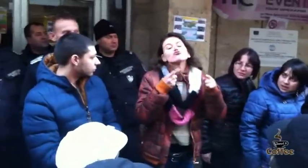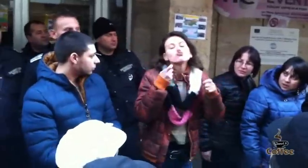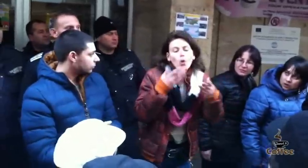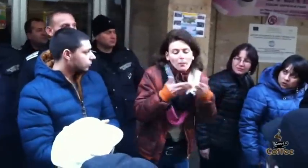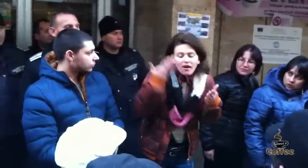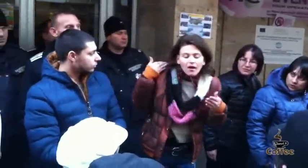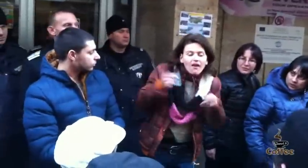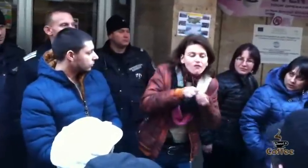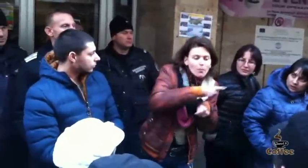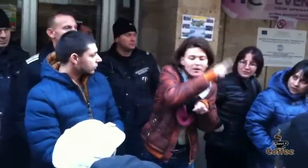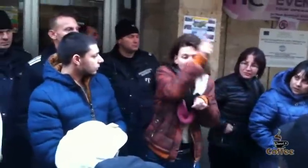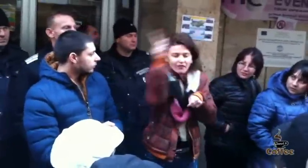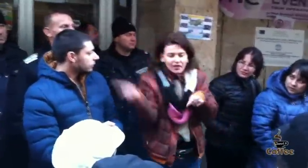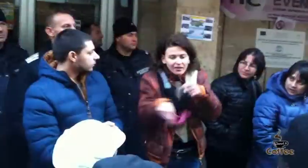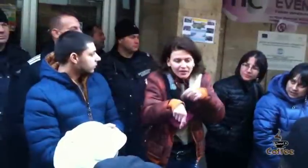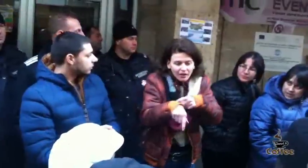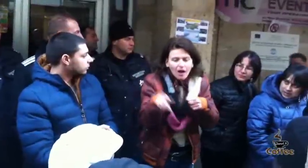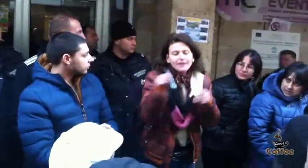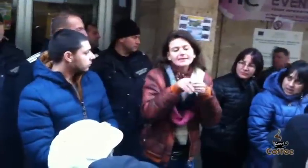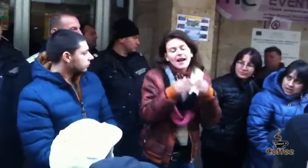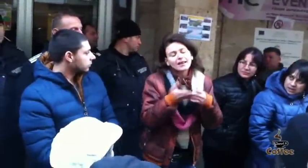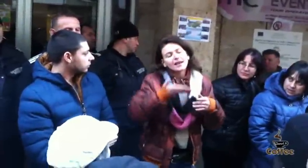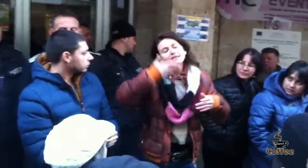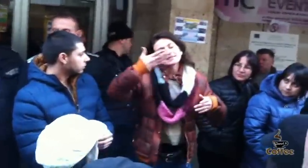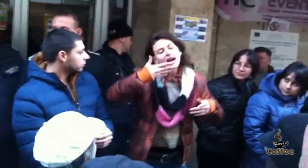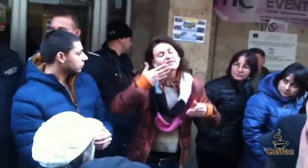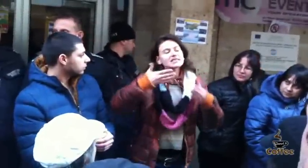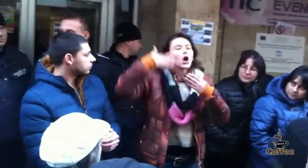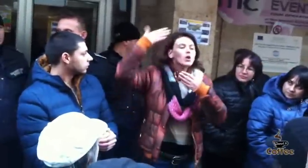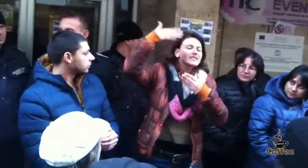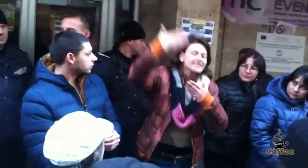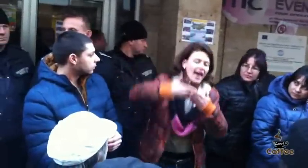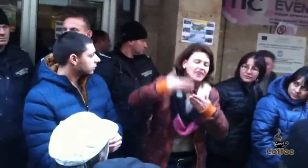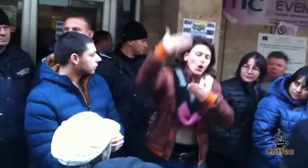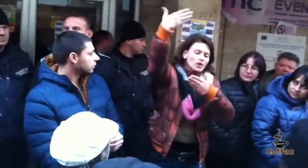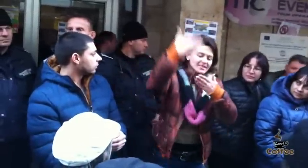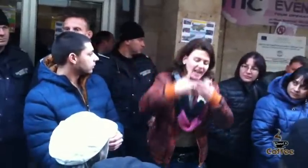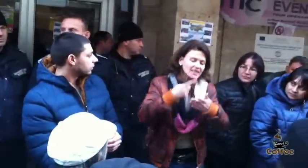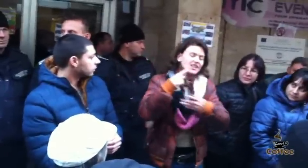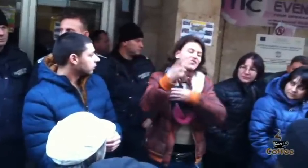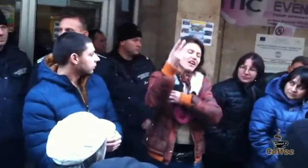Thank you.